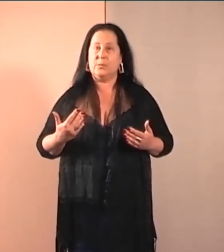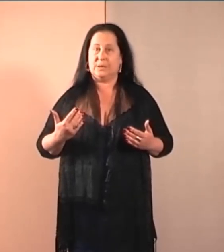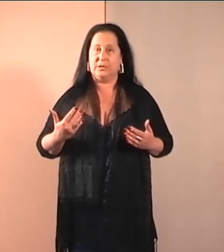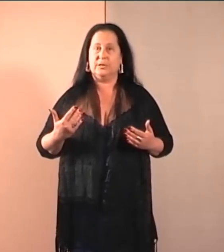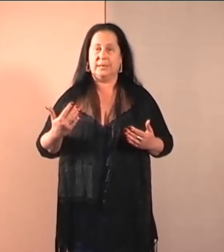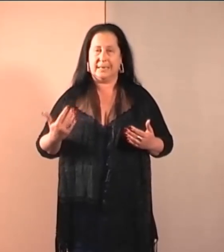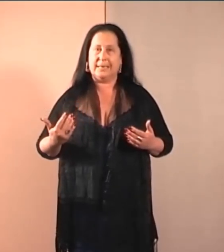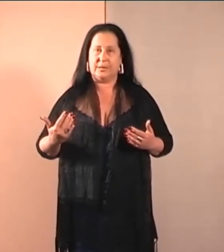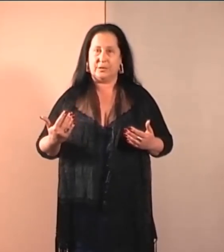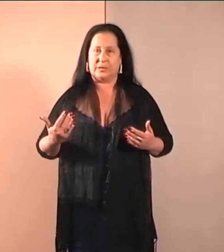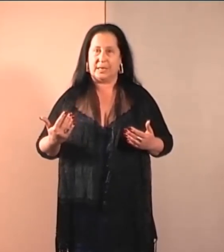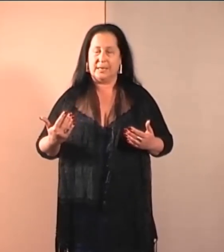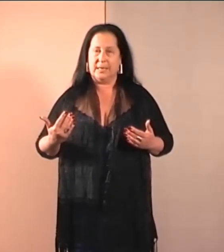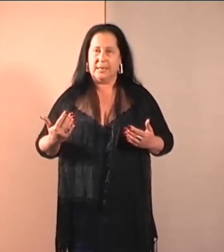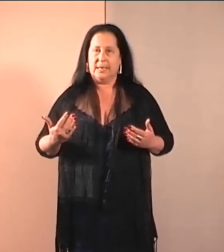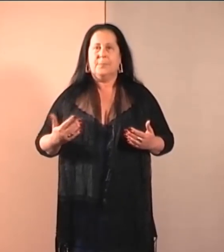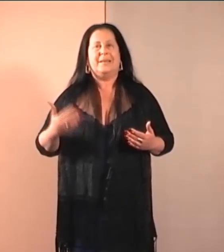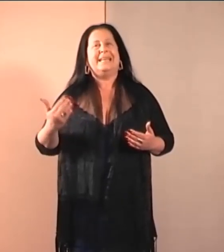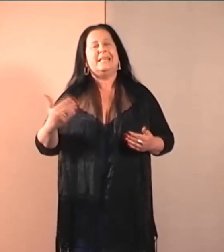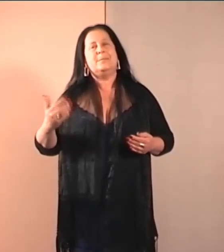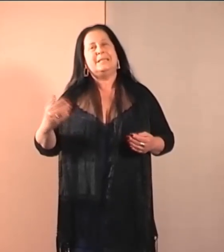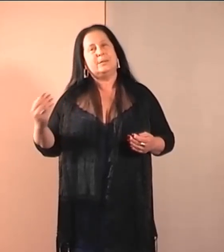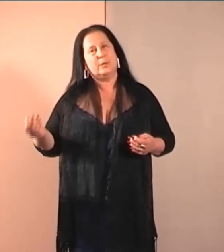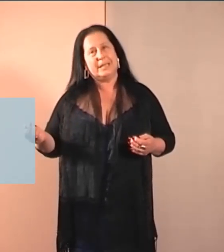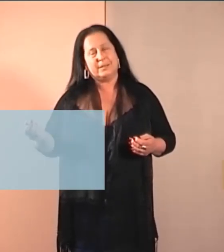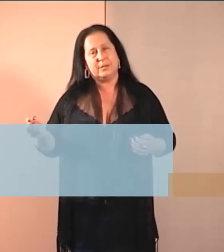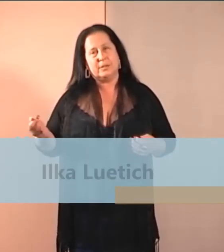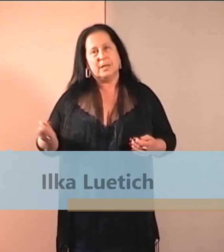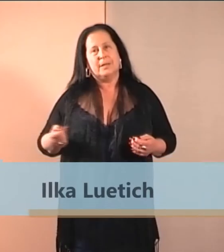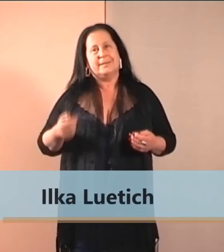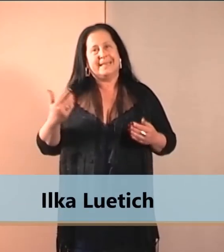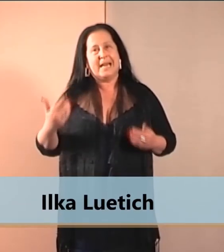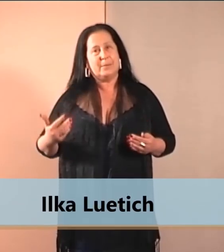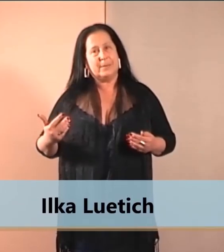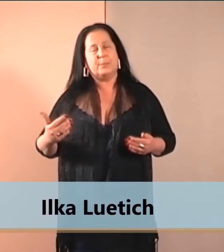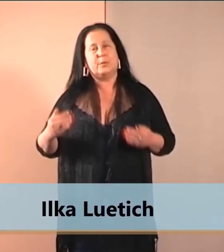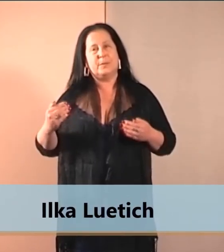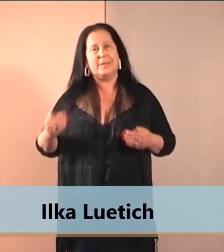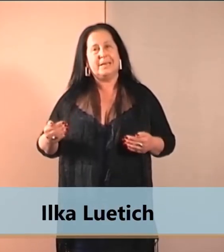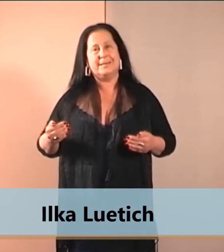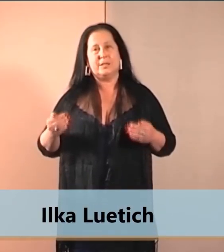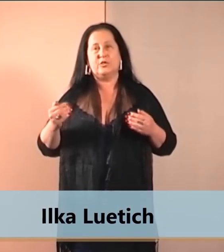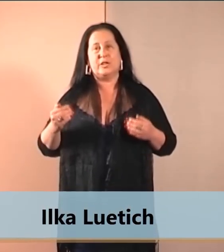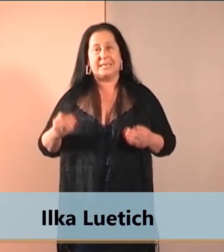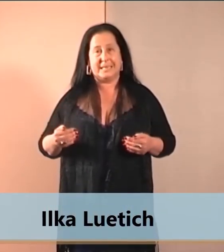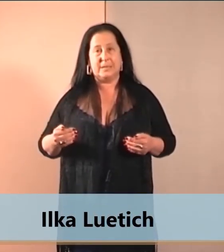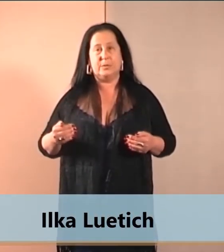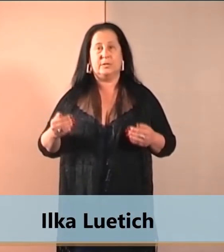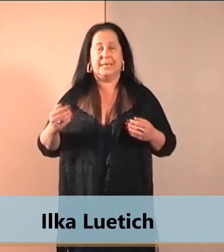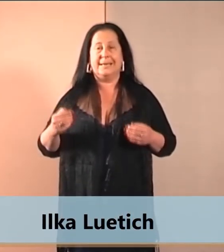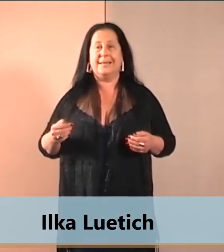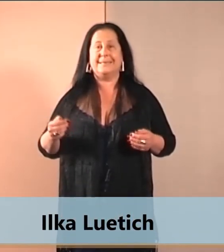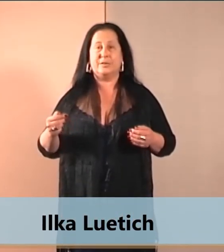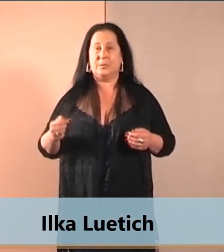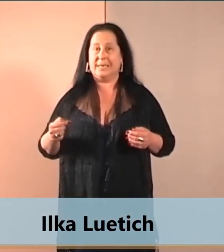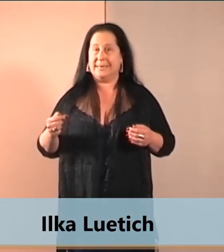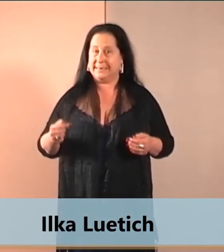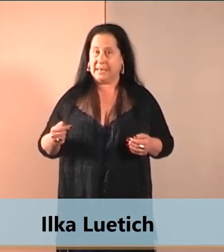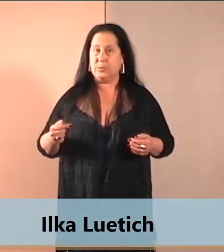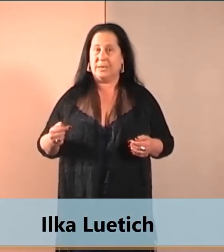cuestión religiosa Paralelamente con esto Se abren por primera vez los archivos de la Iglesia sobre la dictadura